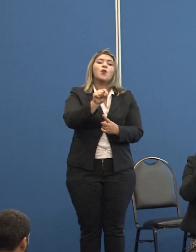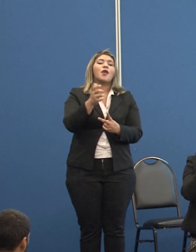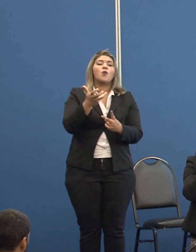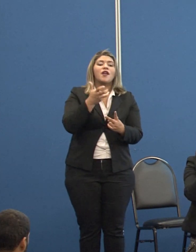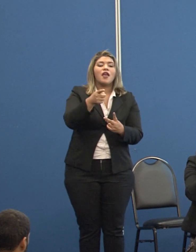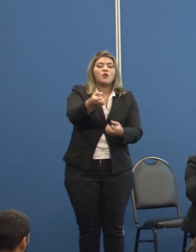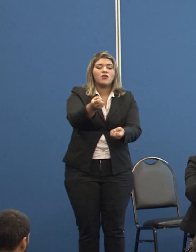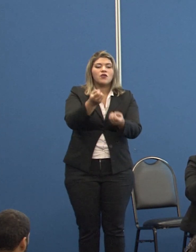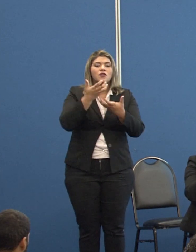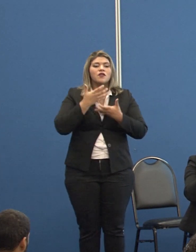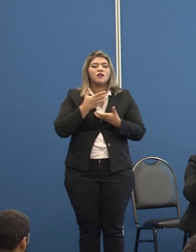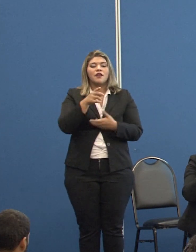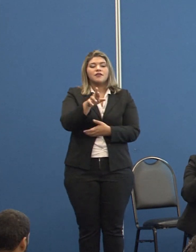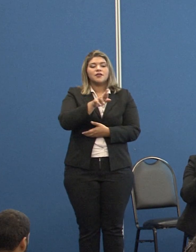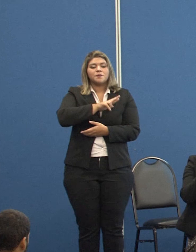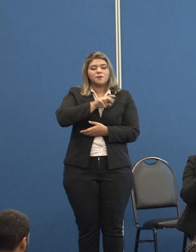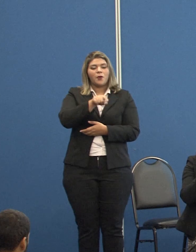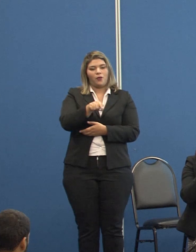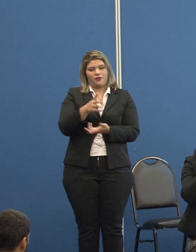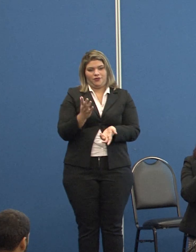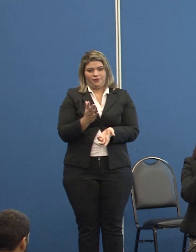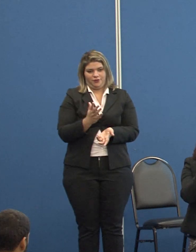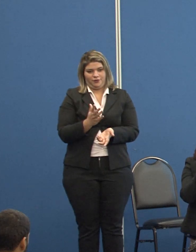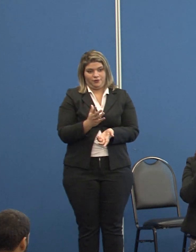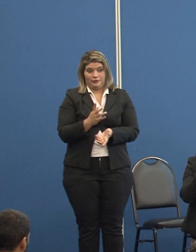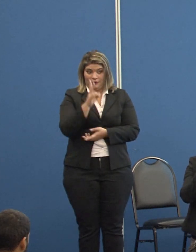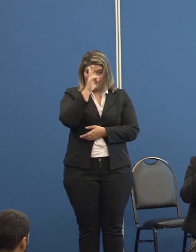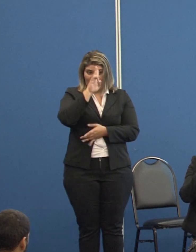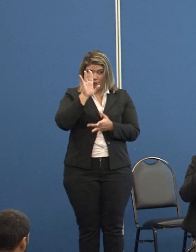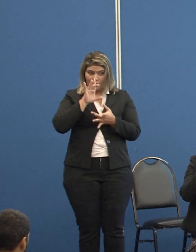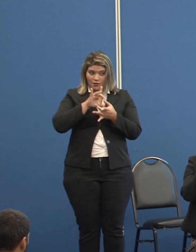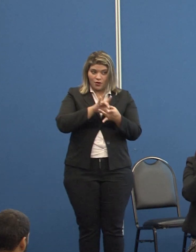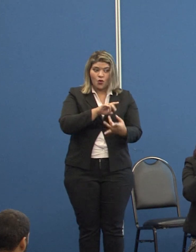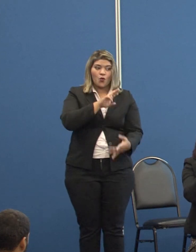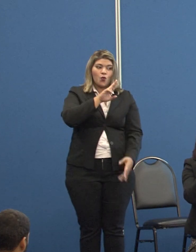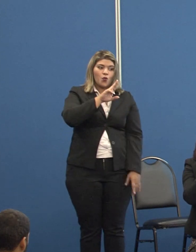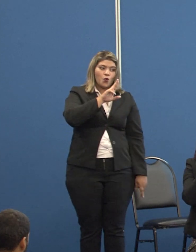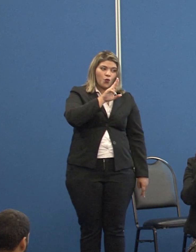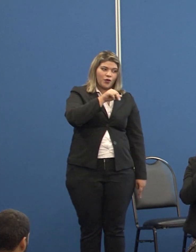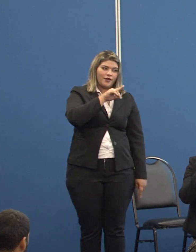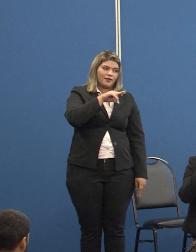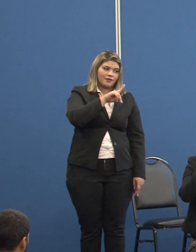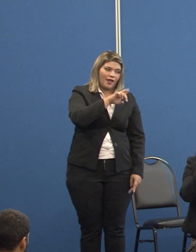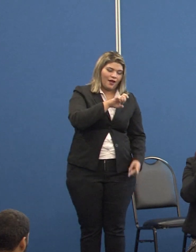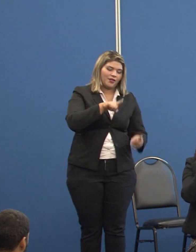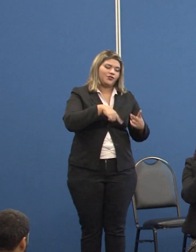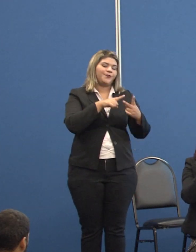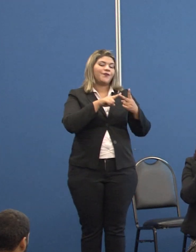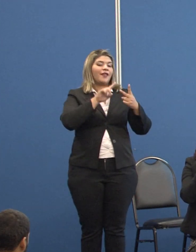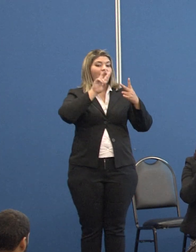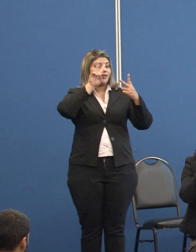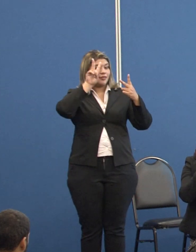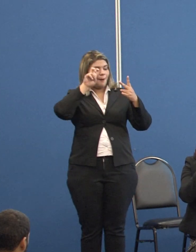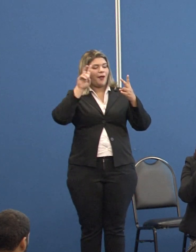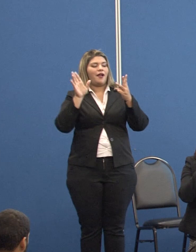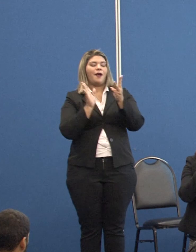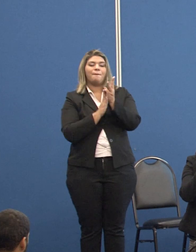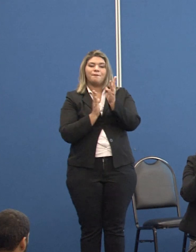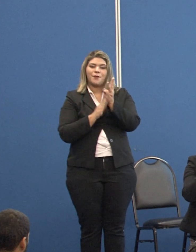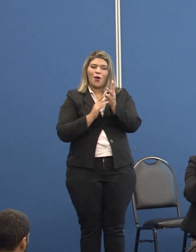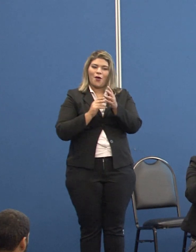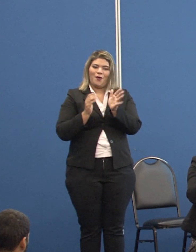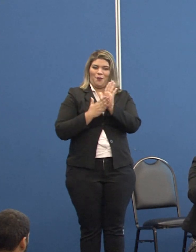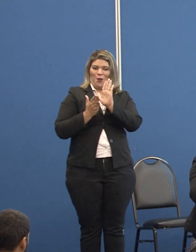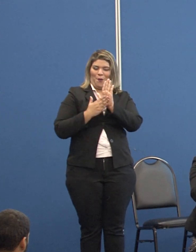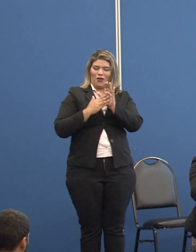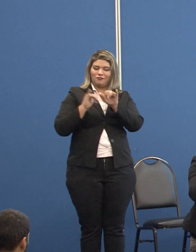deixar separado essa informação, tá? Pensa na unidade didática, pensa no tema, pensa nas propostas e pensa como é que eu